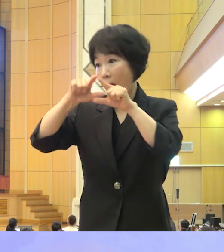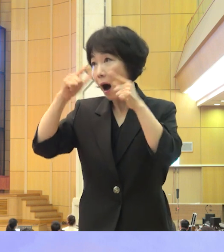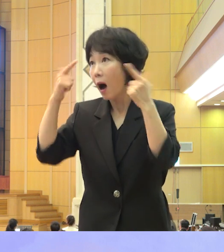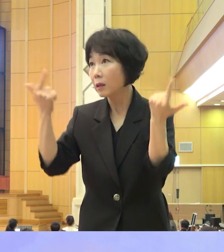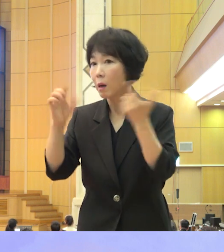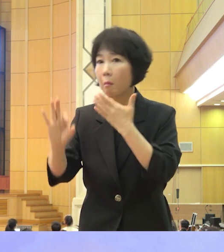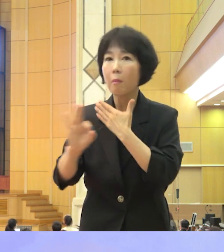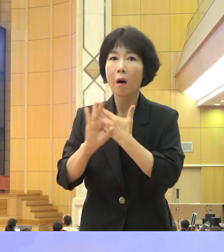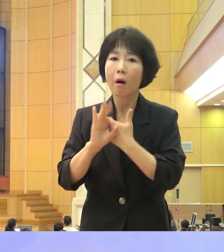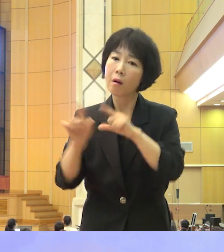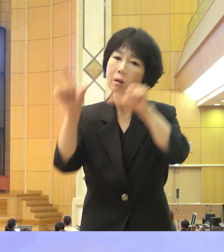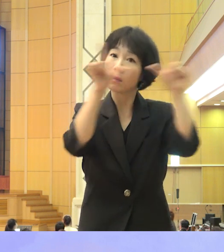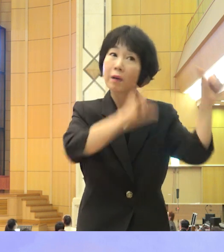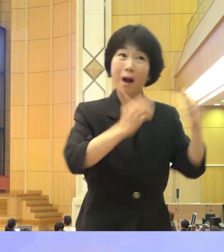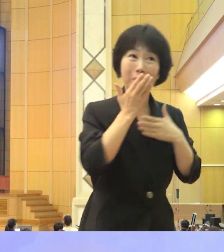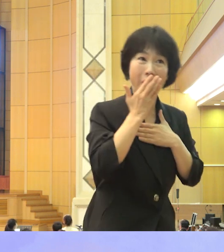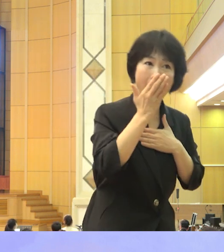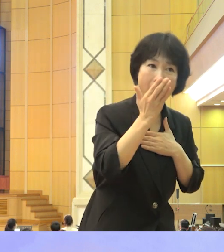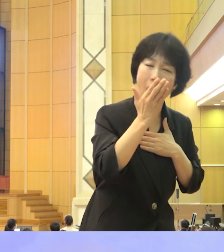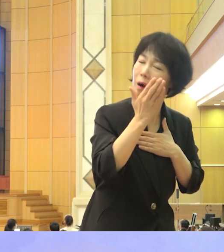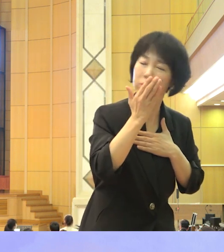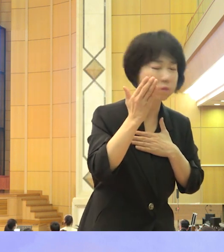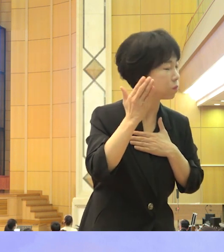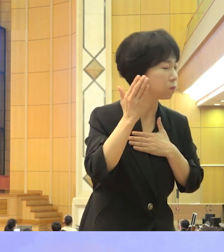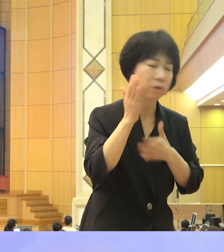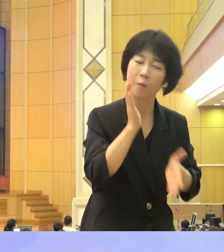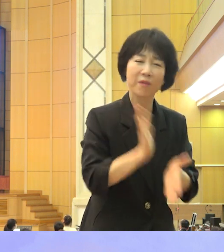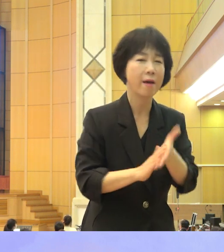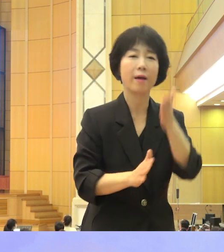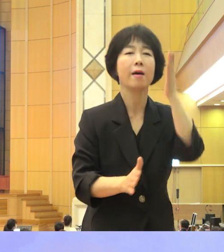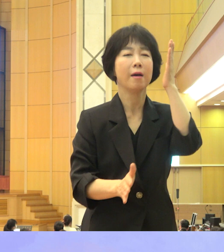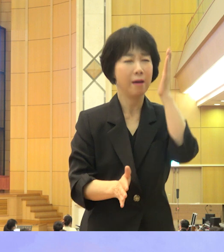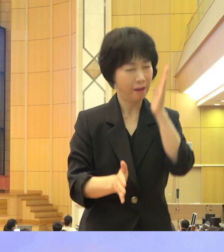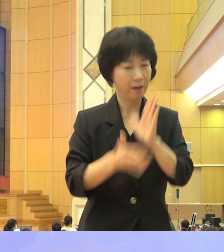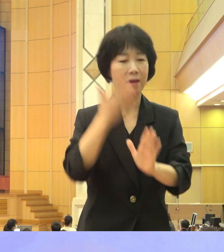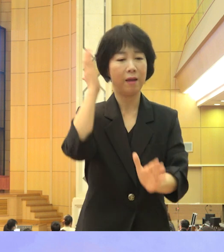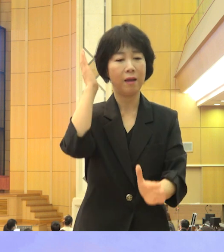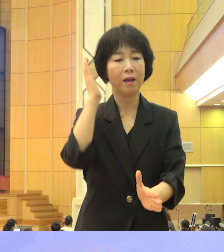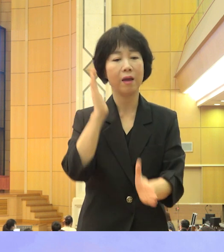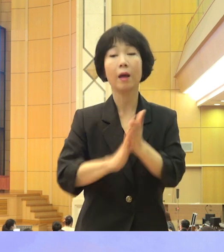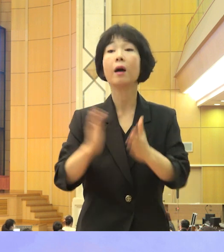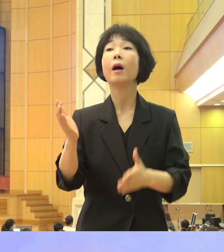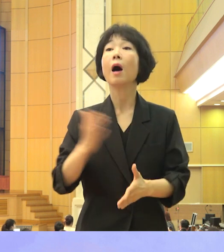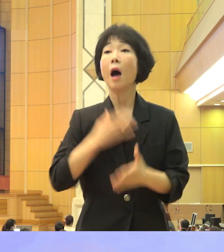은혜 아니면 살아갈 수가 없네.